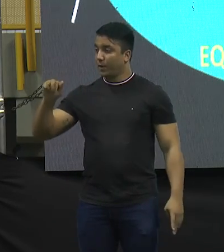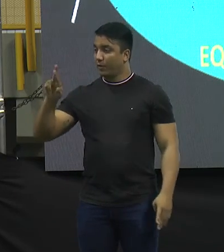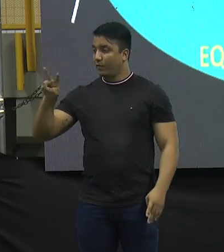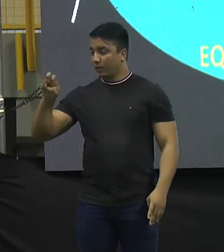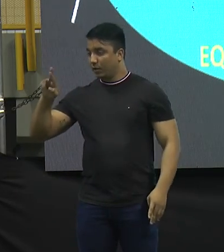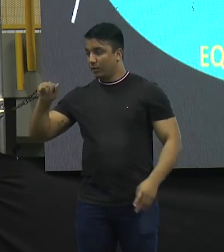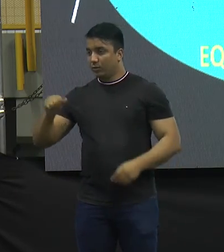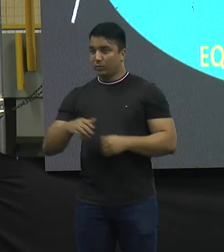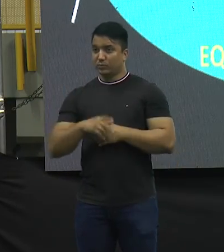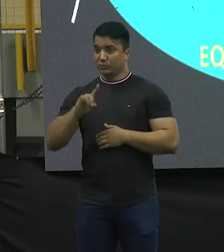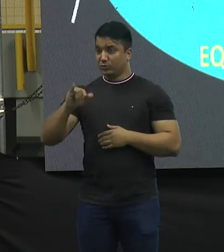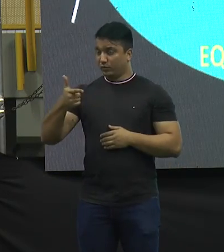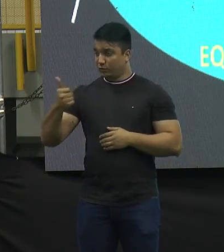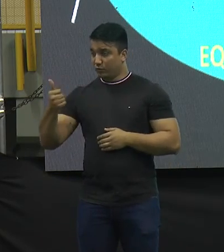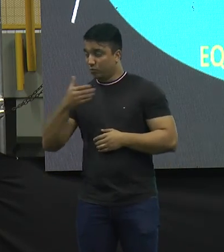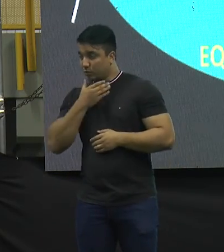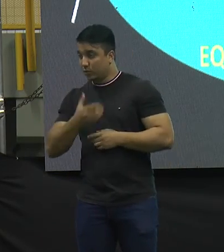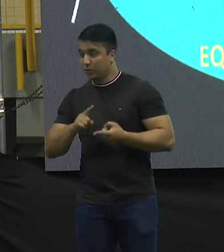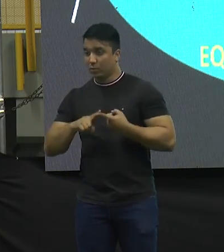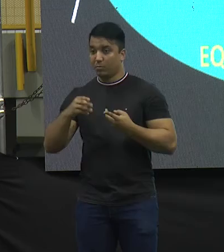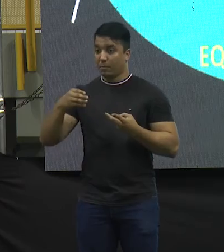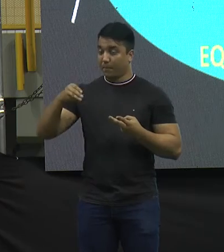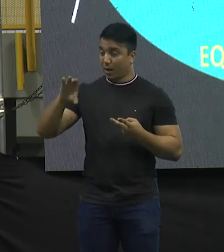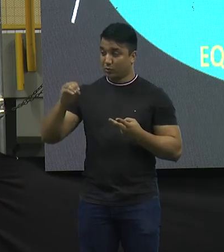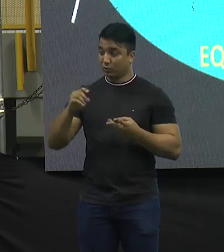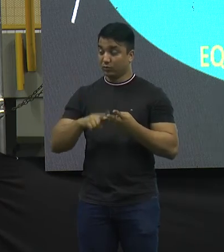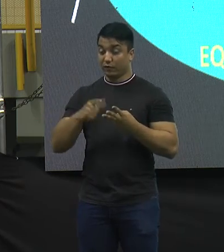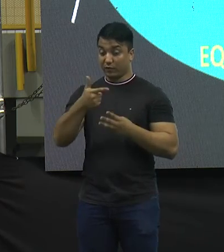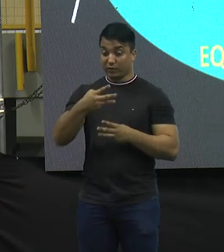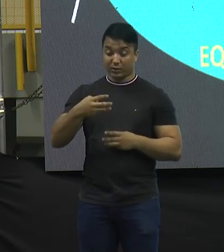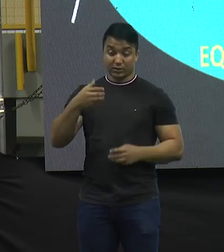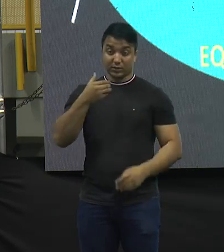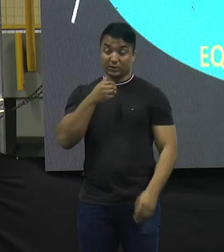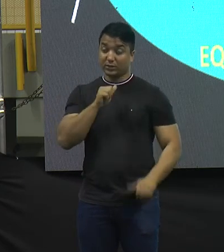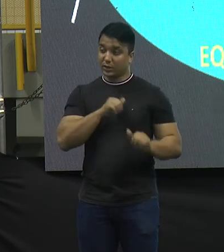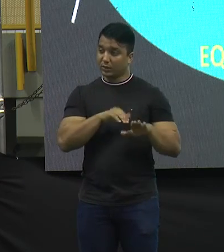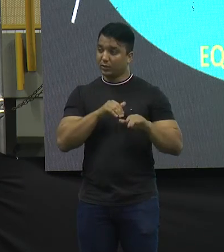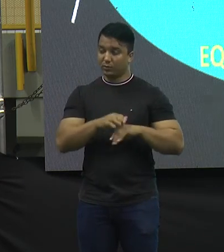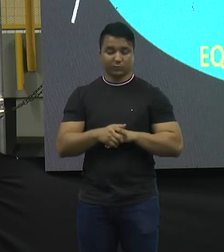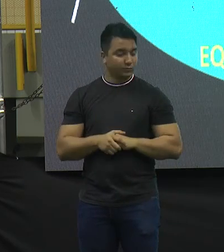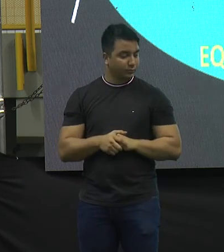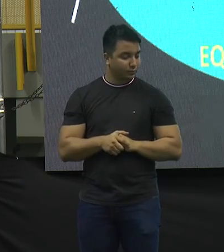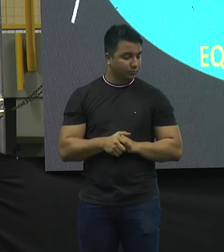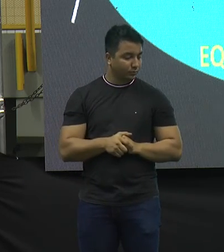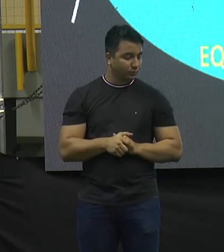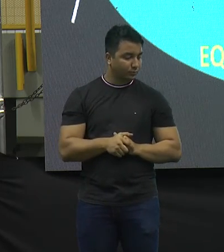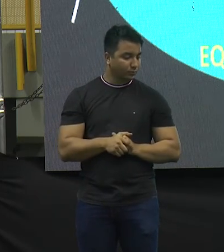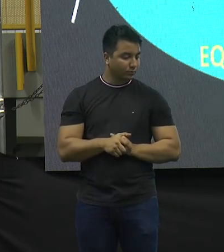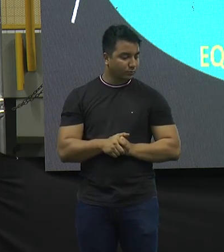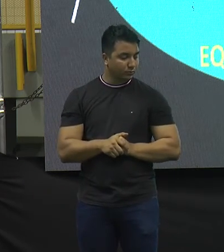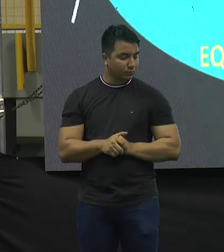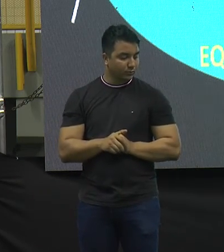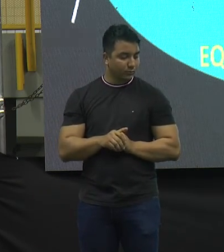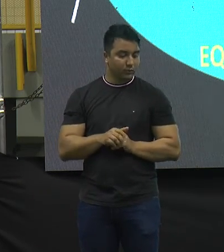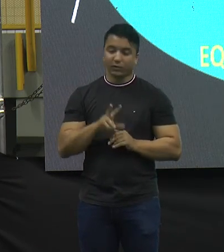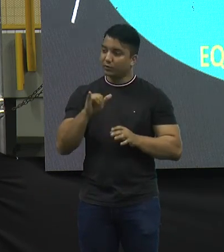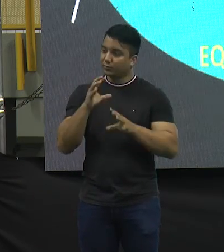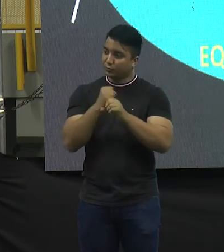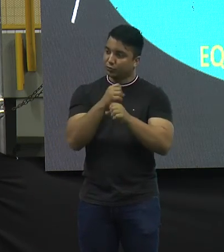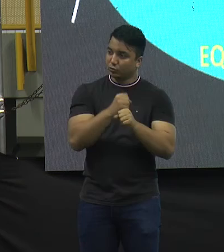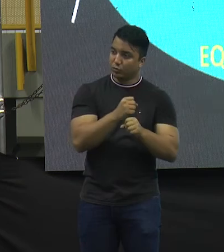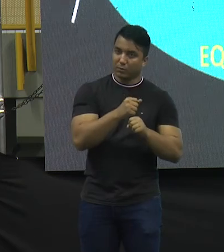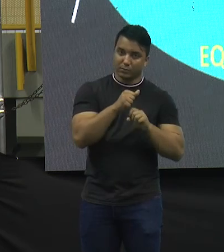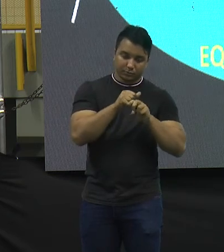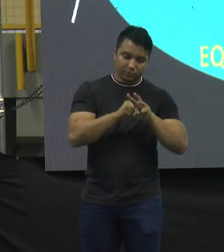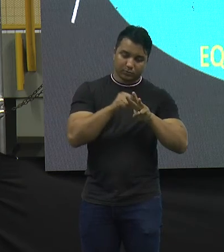de dezembro, 21 de março, 21 de junho, 23 de setembro. Tem que fazer, cara. Tem que fazer. Vai somando de 3 em 3